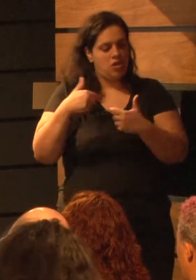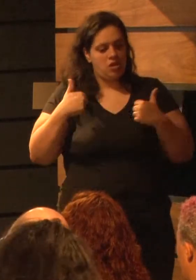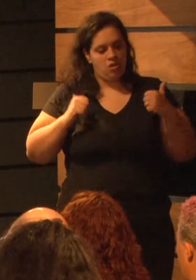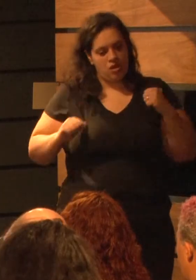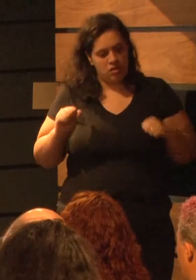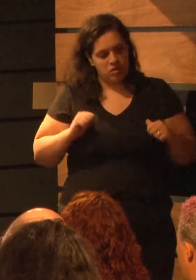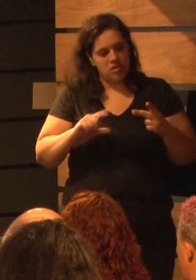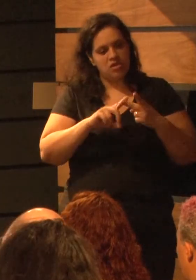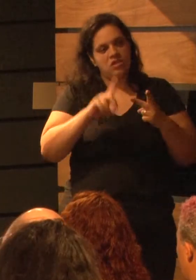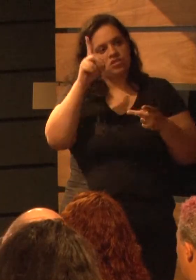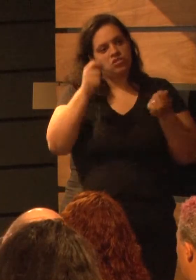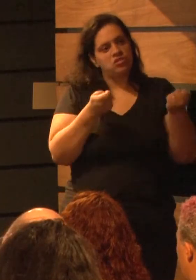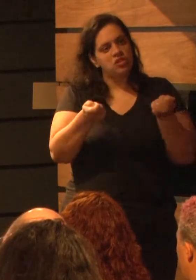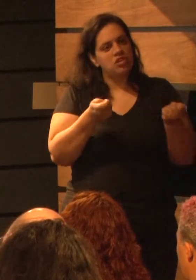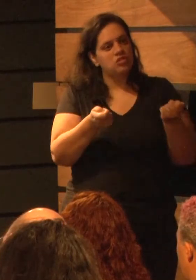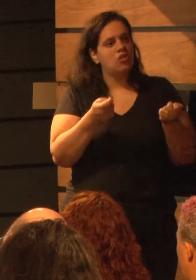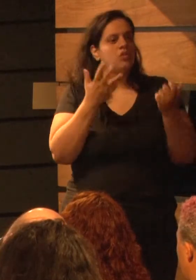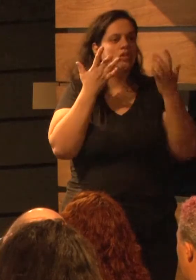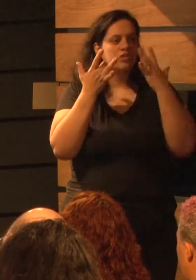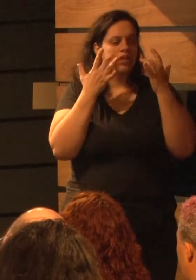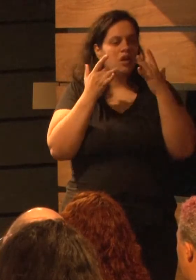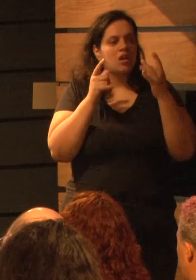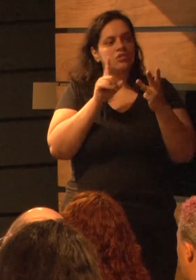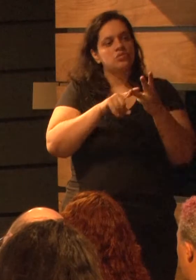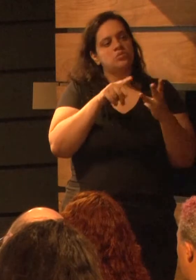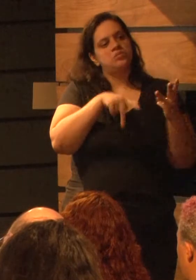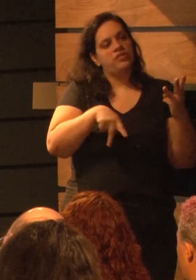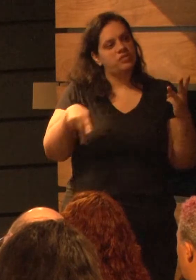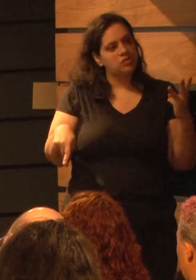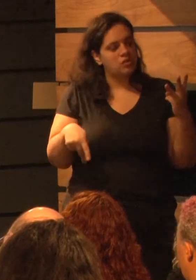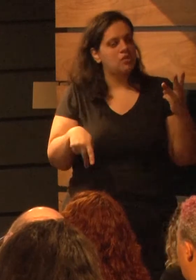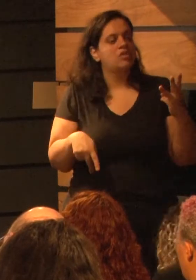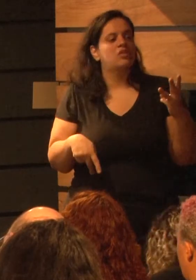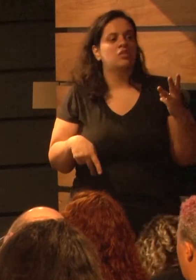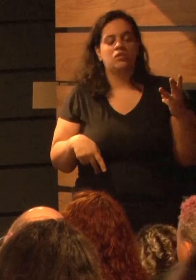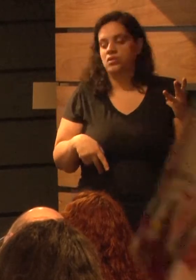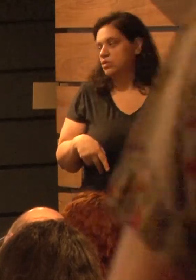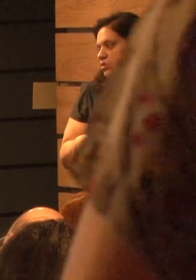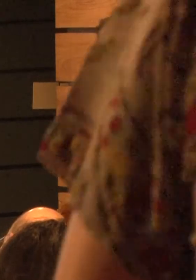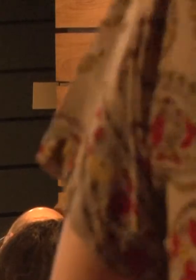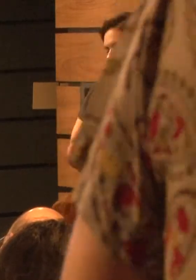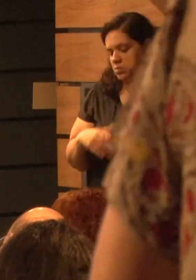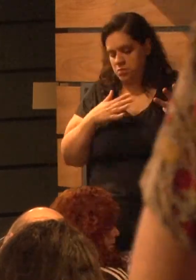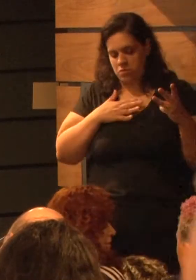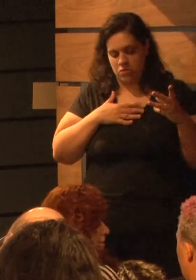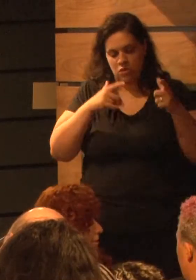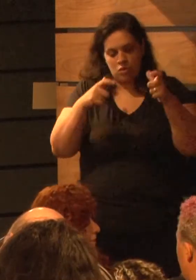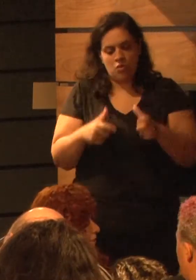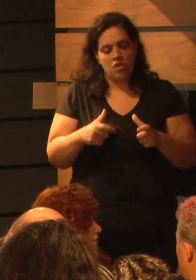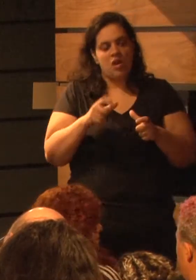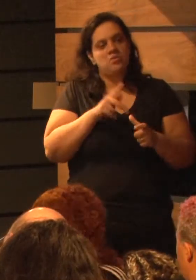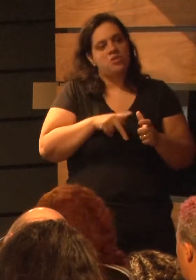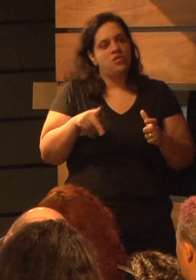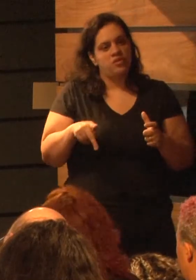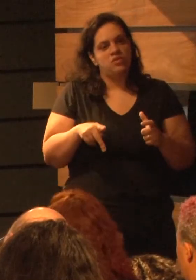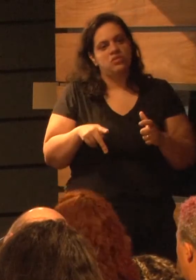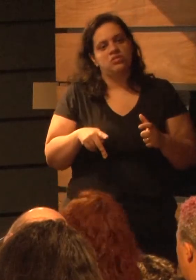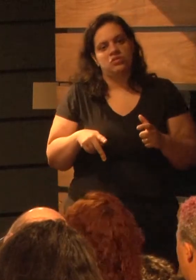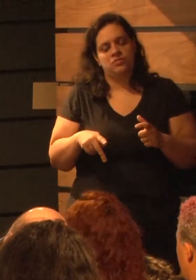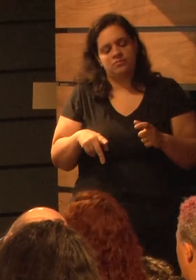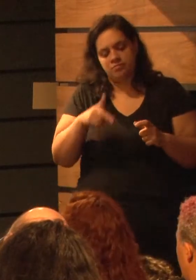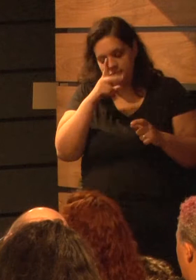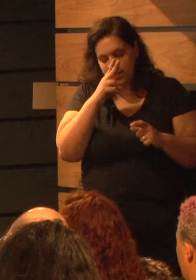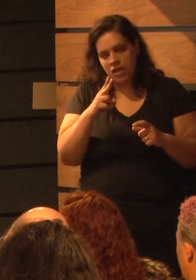sou diretora de teatro, eu sou professora, e esse lugar da professora tem